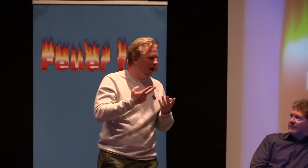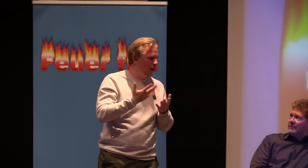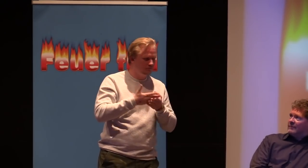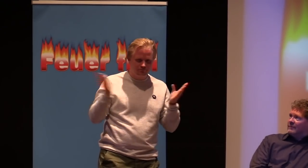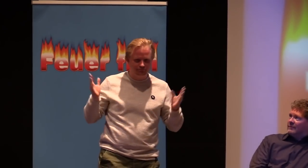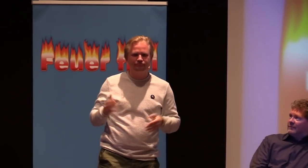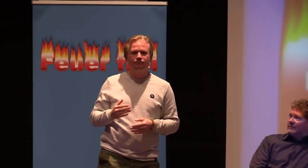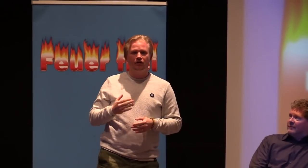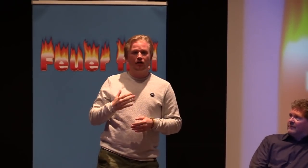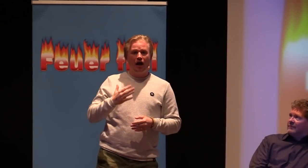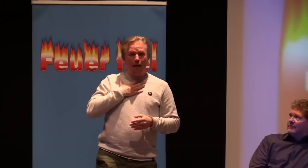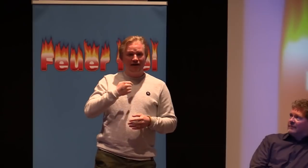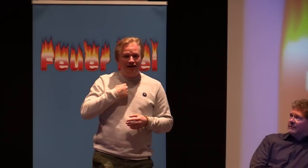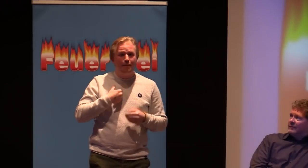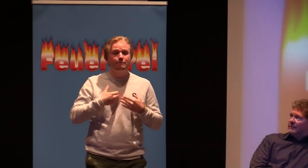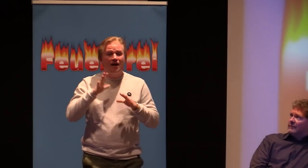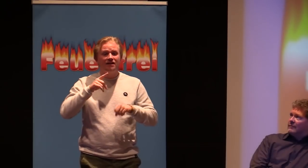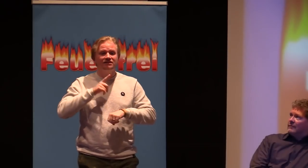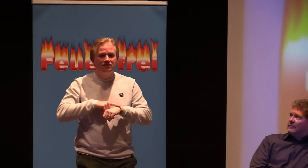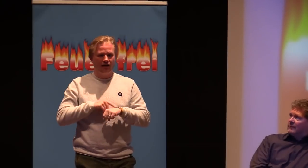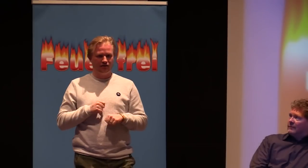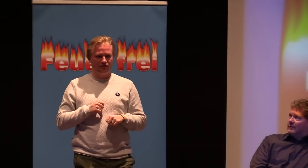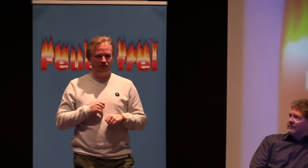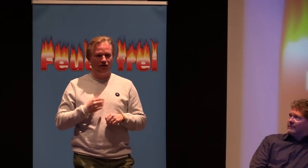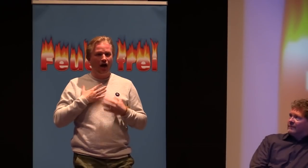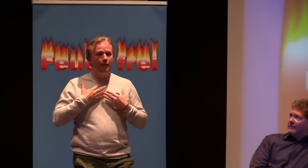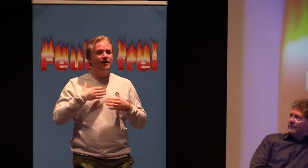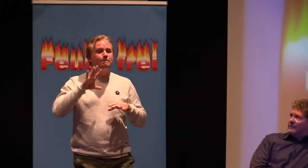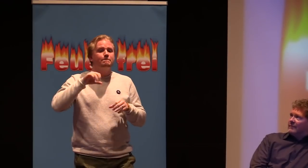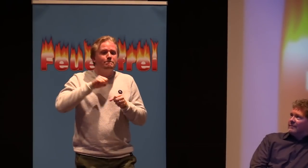Wenn ich mir vorstelle, jemand ist hauptamtlich für einen Verein oder für einen Verband tätig